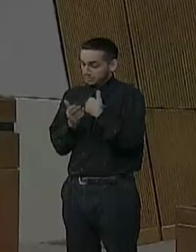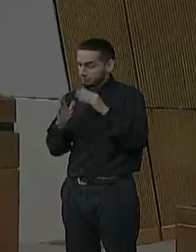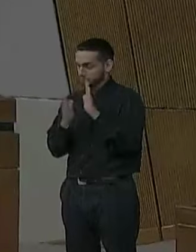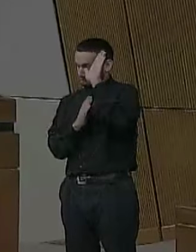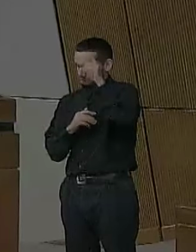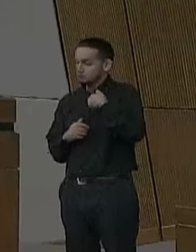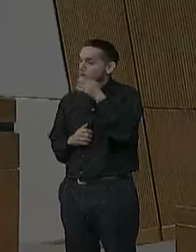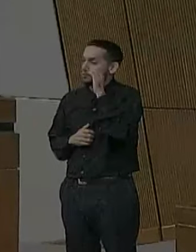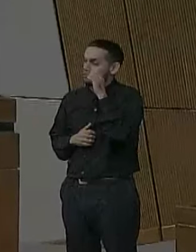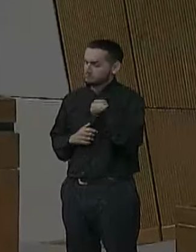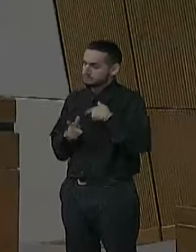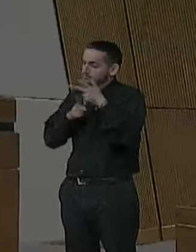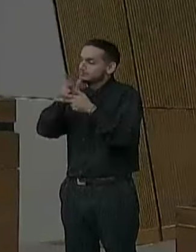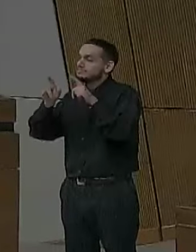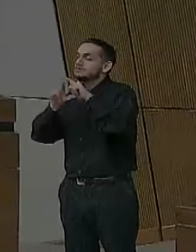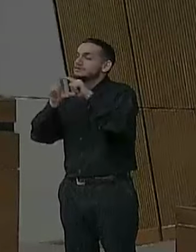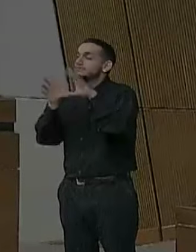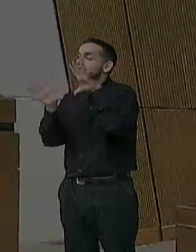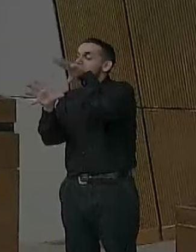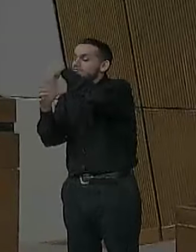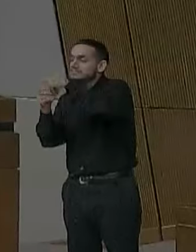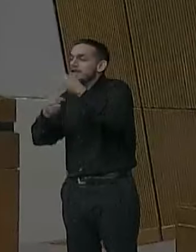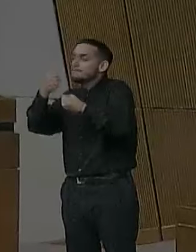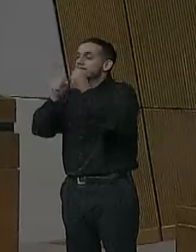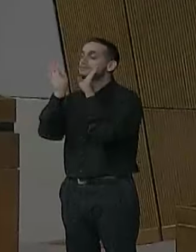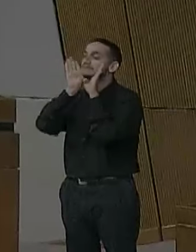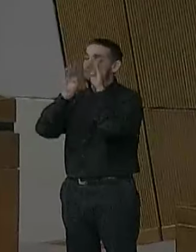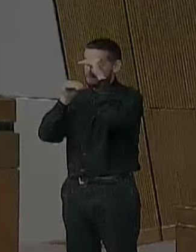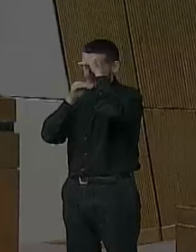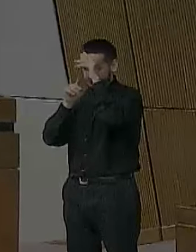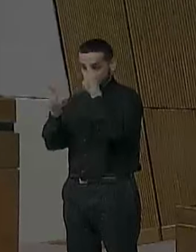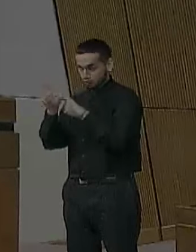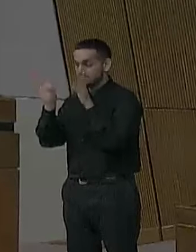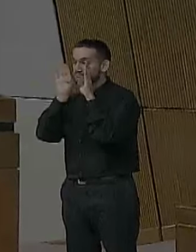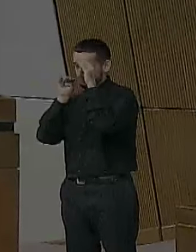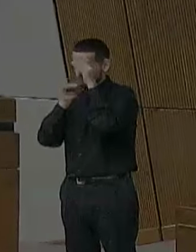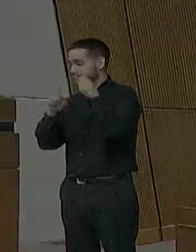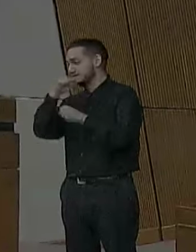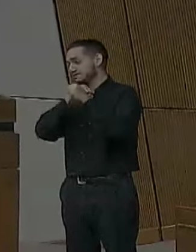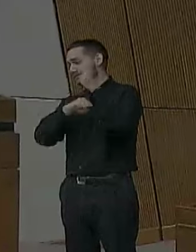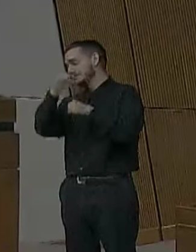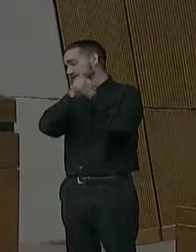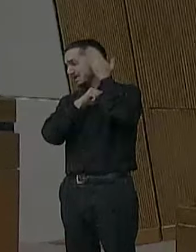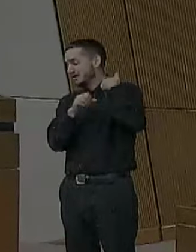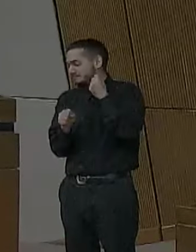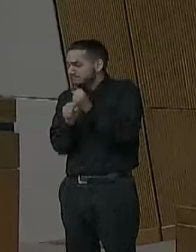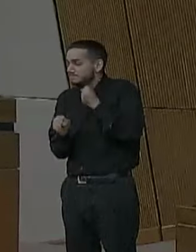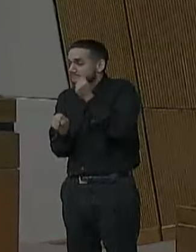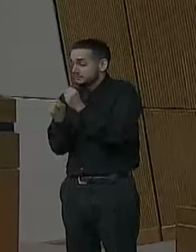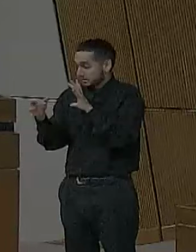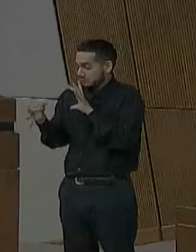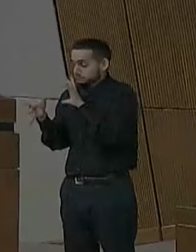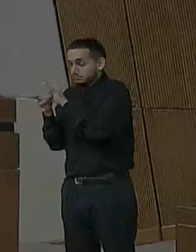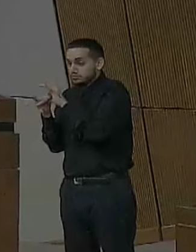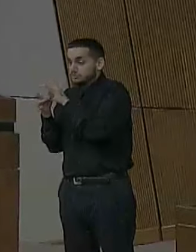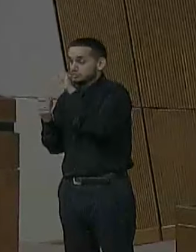también de hablar por las empresas privadas que trabajamos desde hace muchos años en alianza con